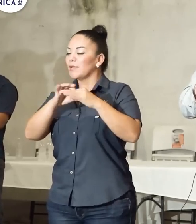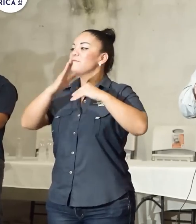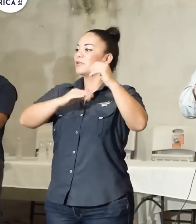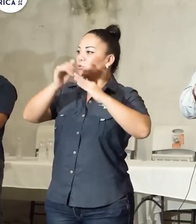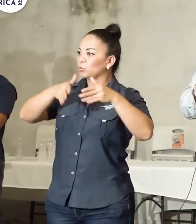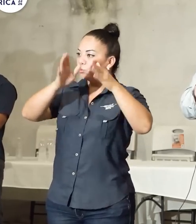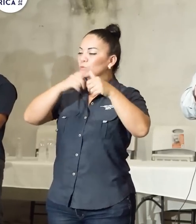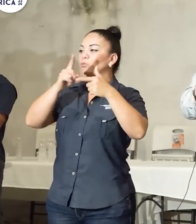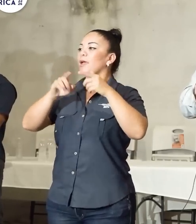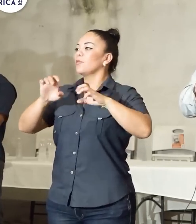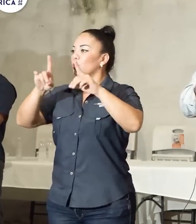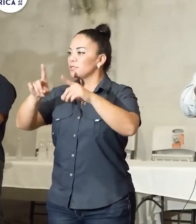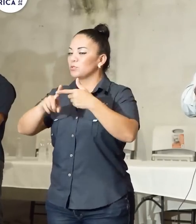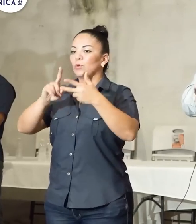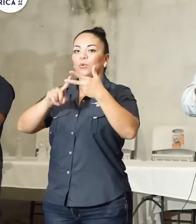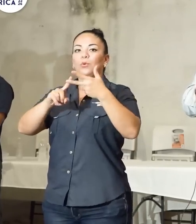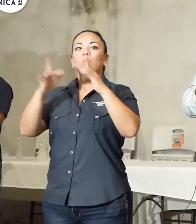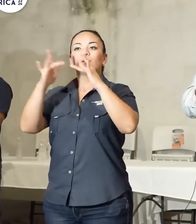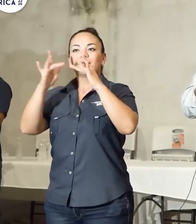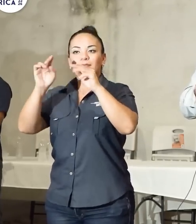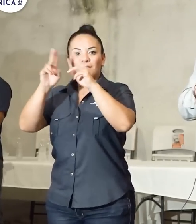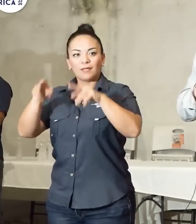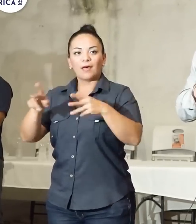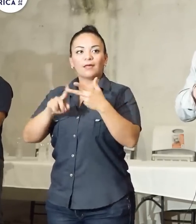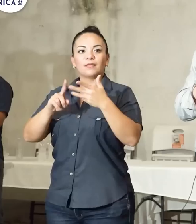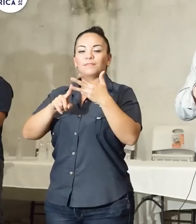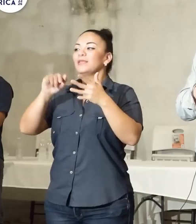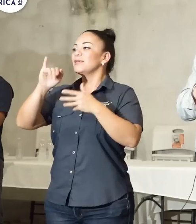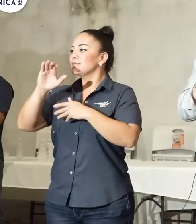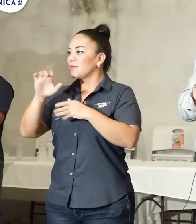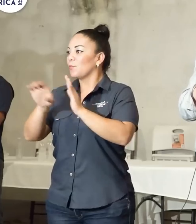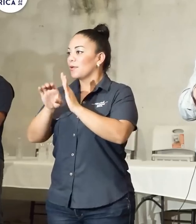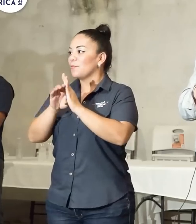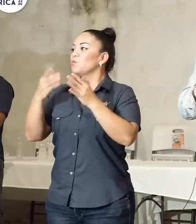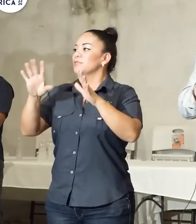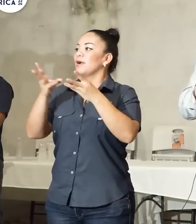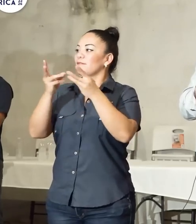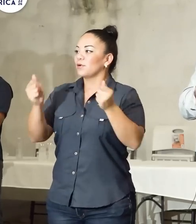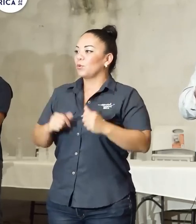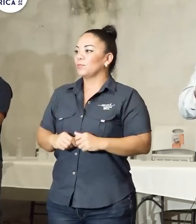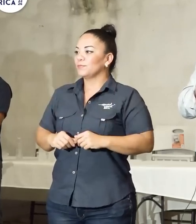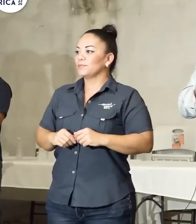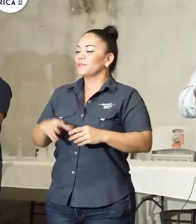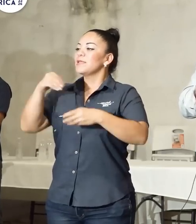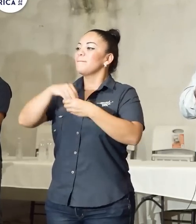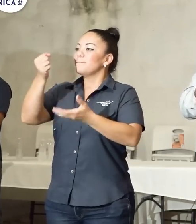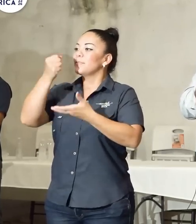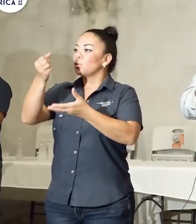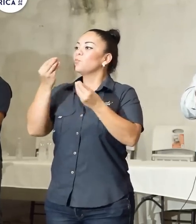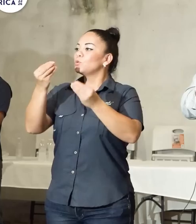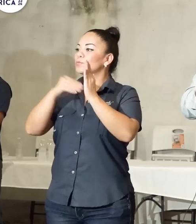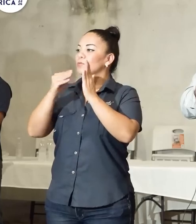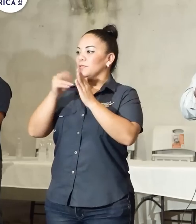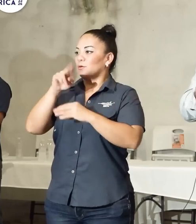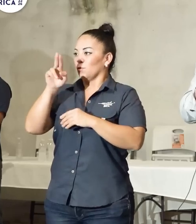infraestructura, educación, conectividad. El ICE, por ejemplo, arregló, invirtió muchos millones